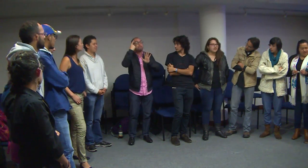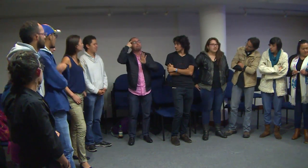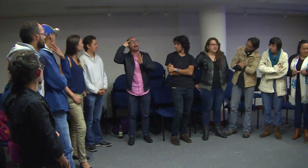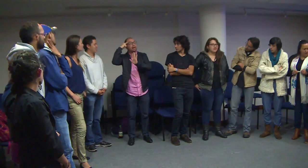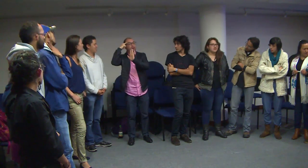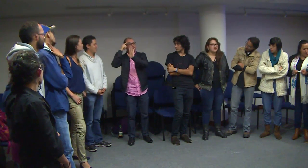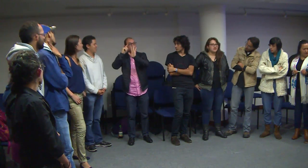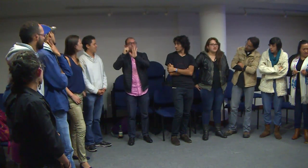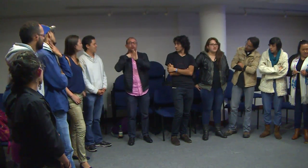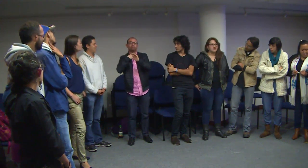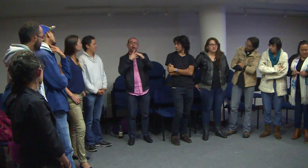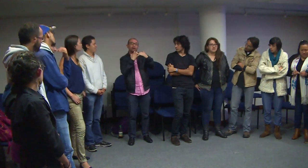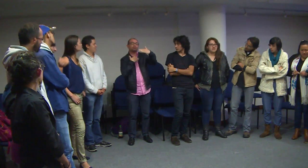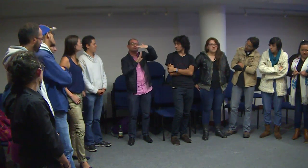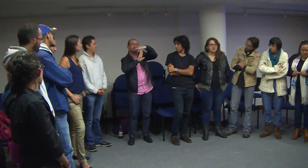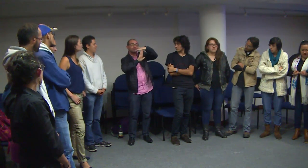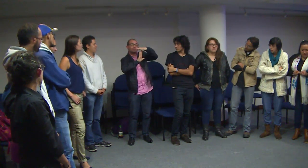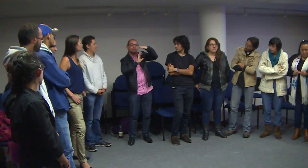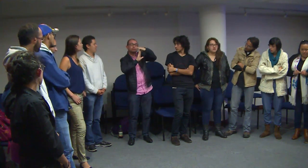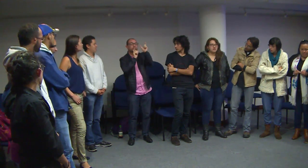soy maestro.